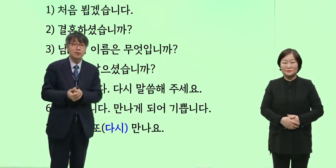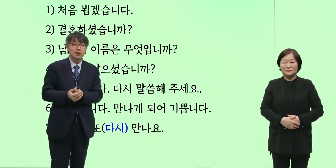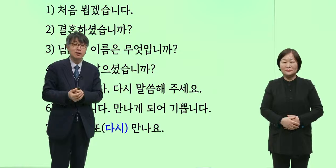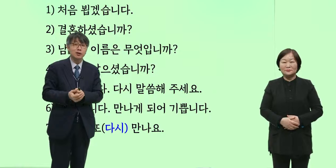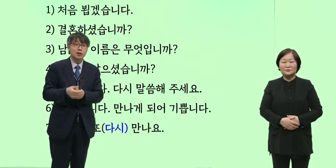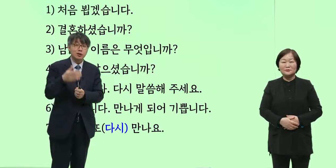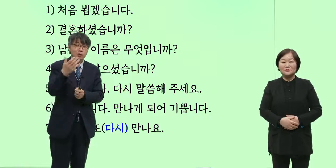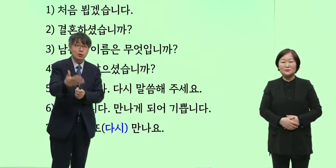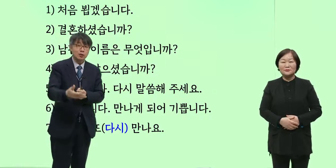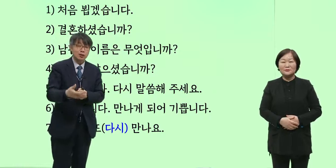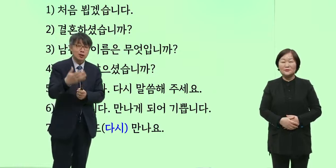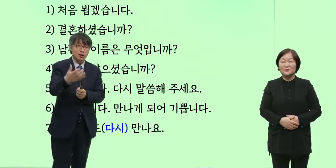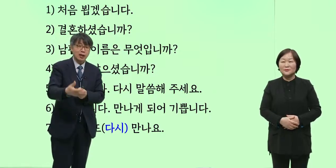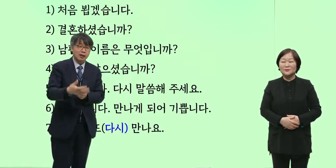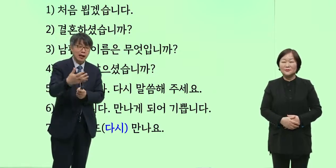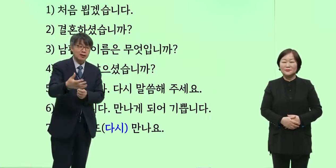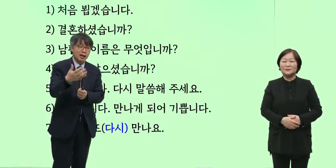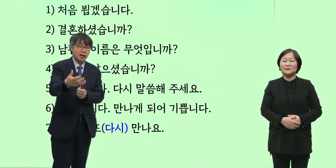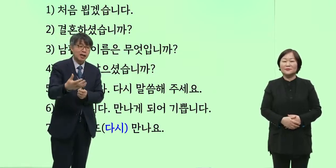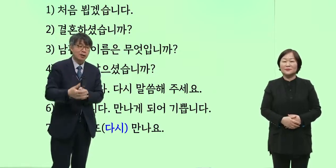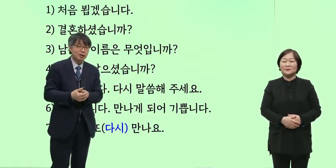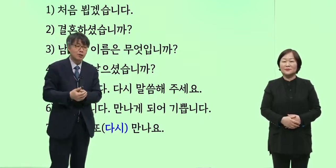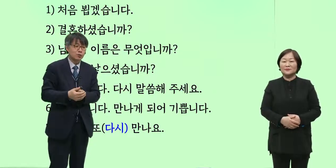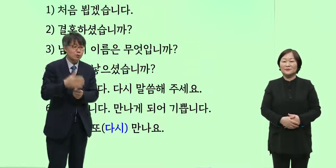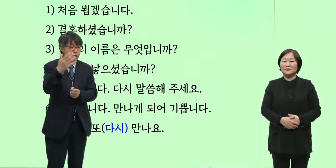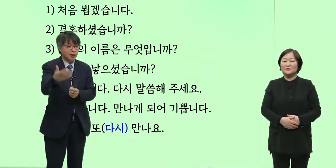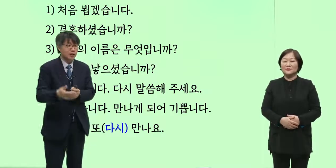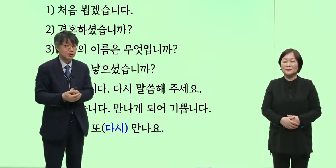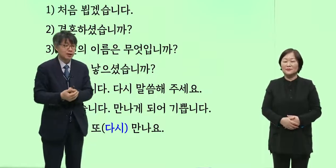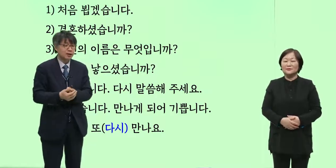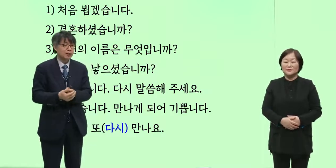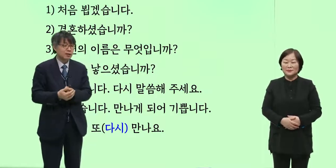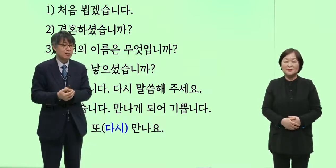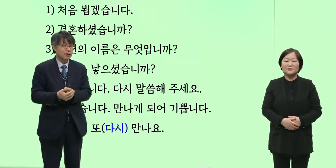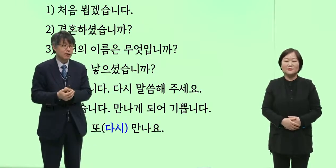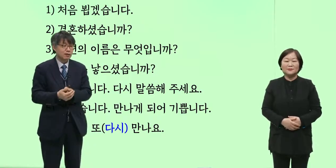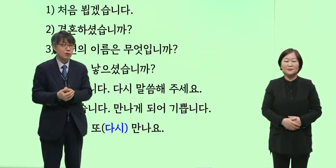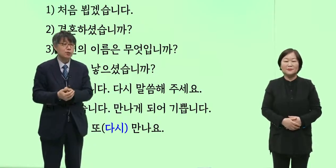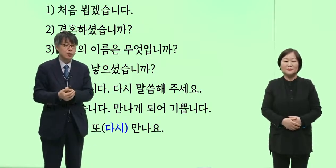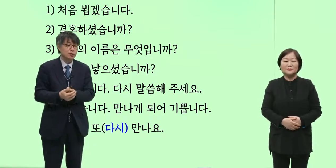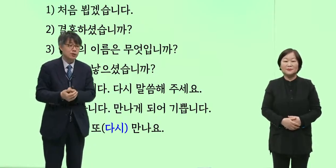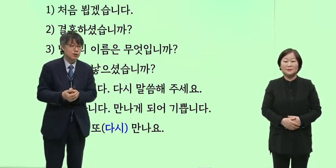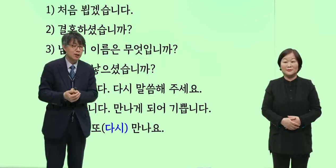있으면 이렇게 단어 하나하나만 하셔도 충분하게 이제 소통이 될 수 있습니다.